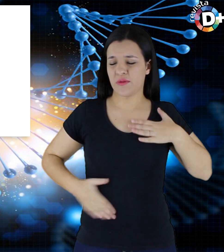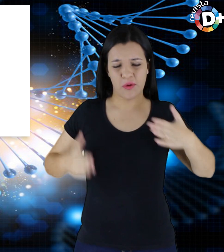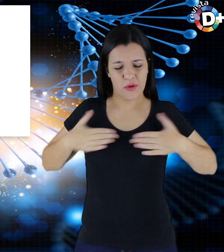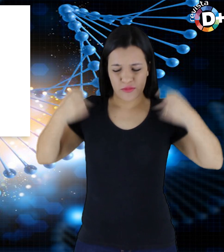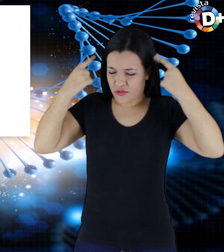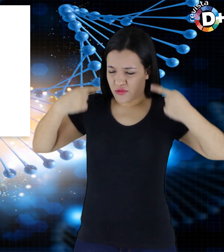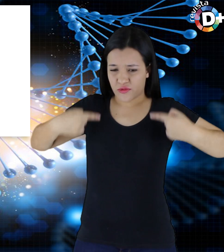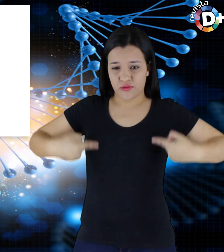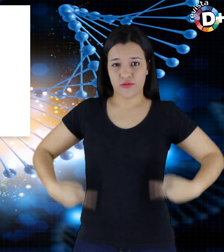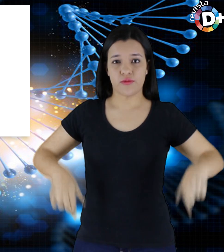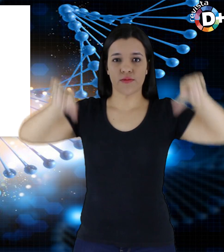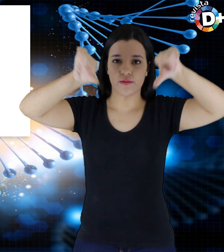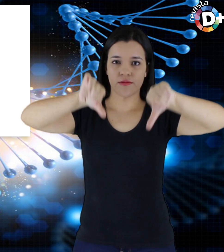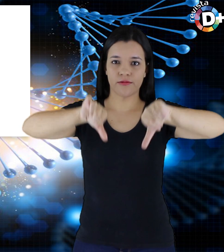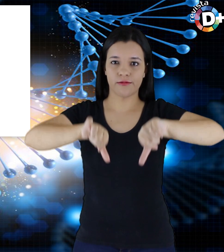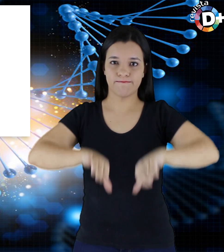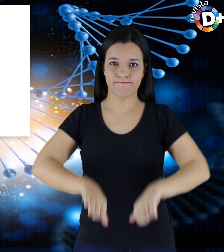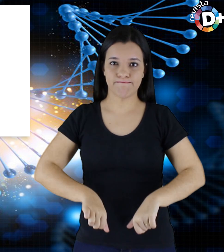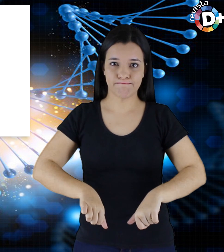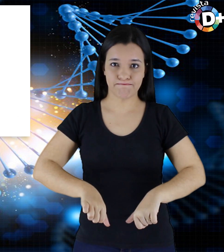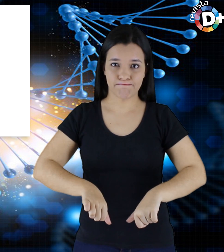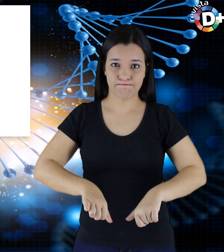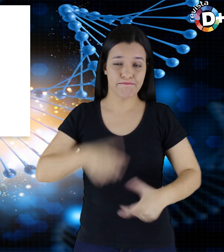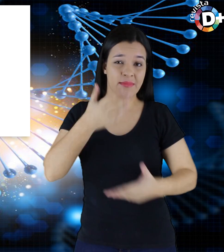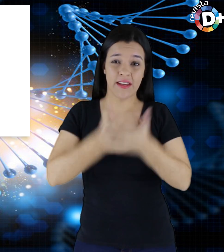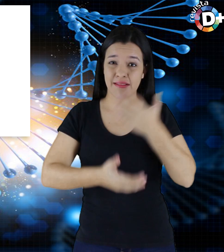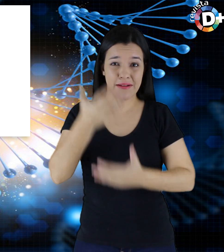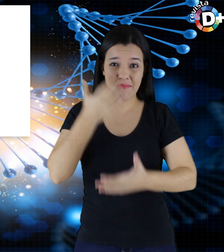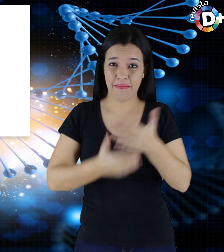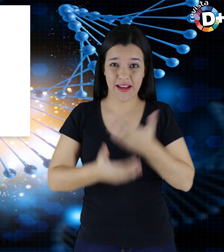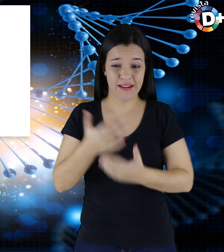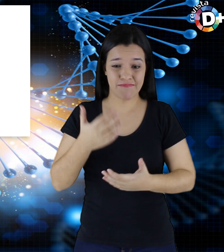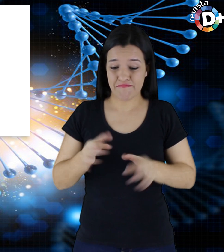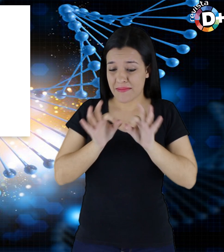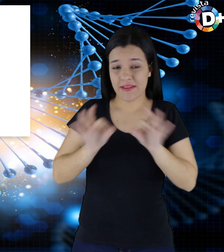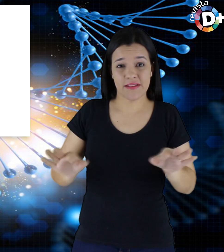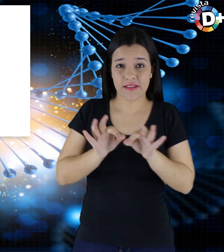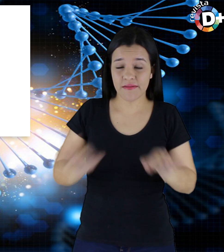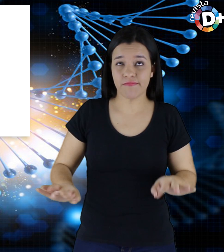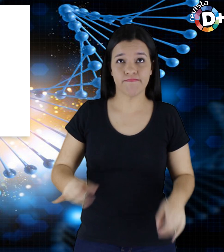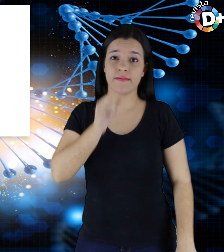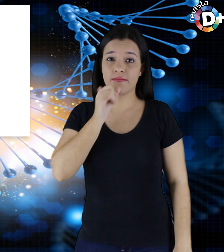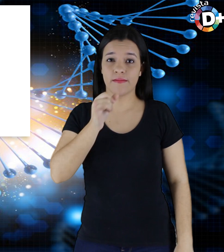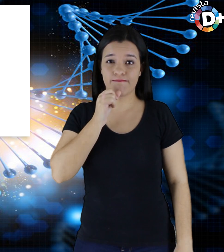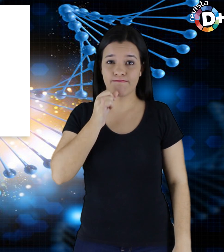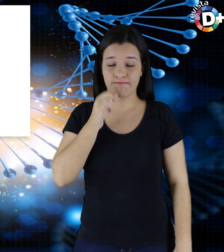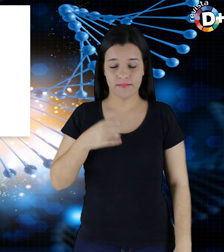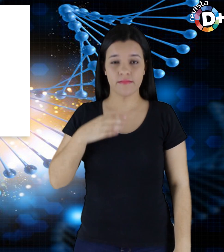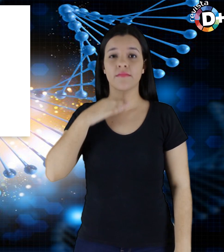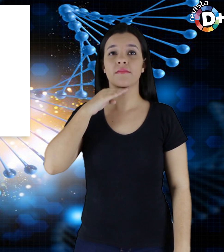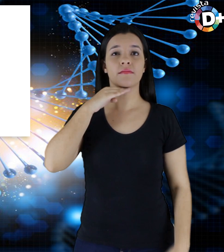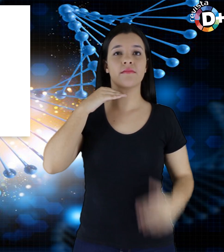muscular progressiva, prejudica os movimentos voluntários mais simples, como